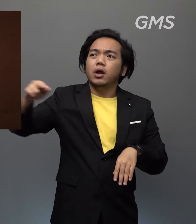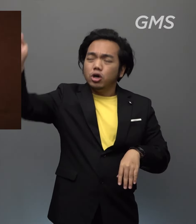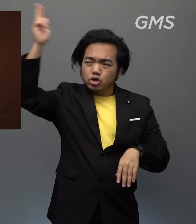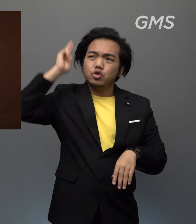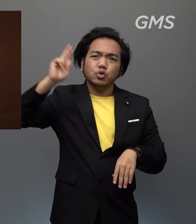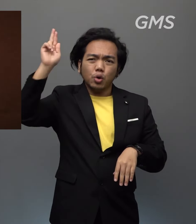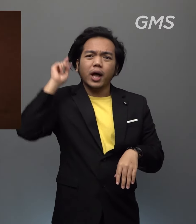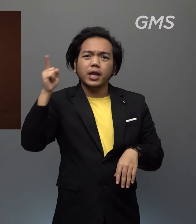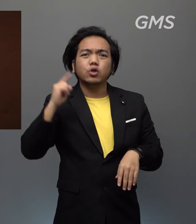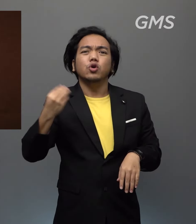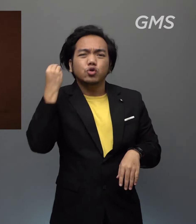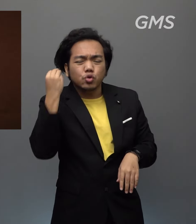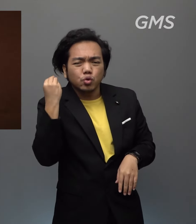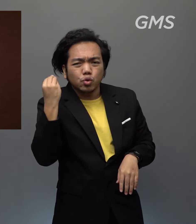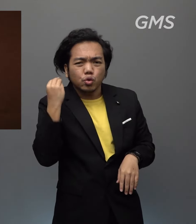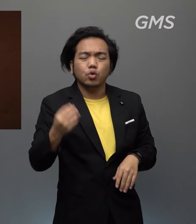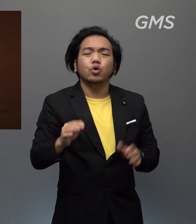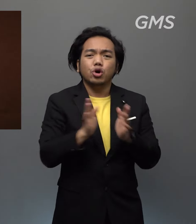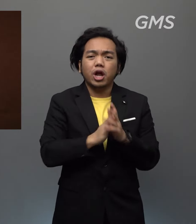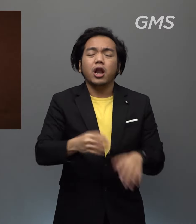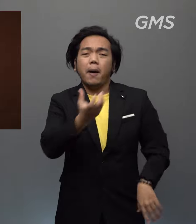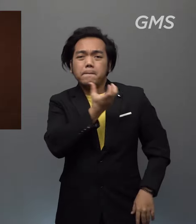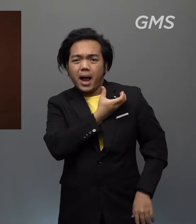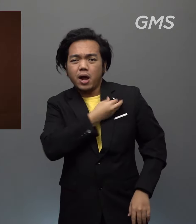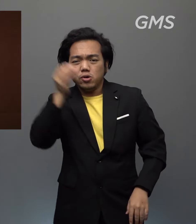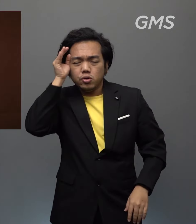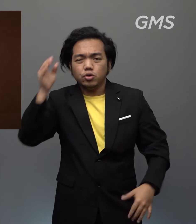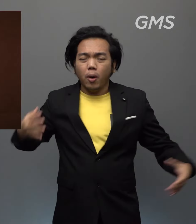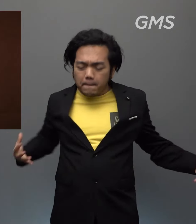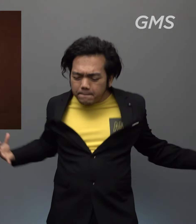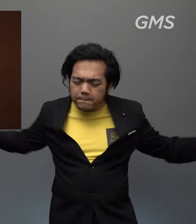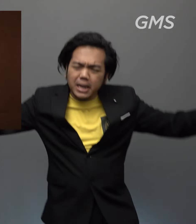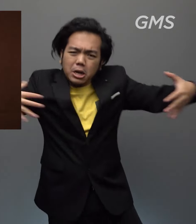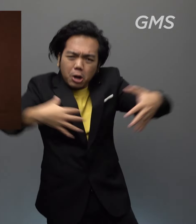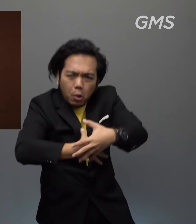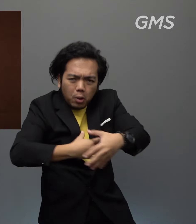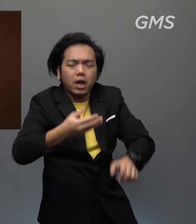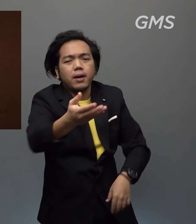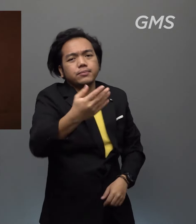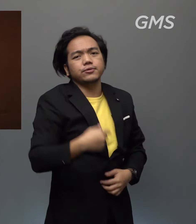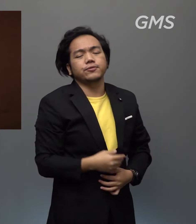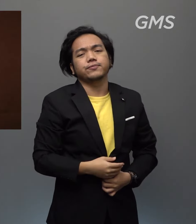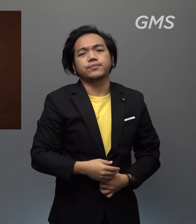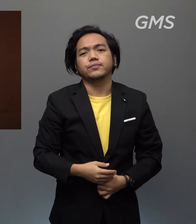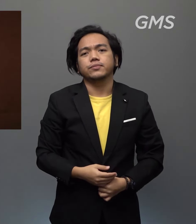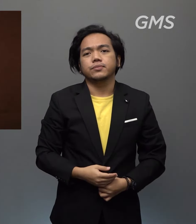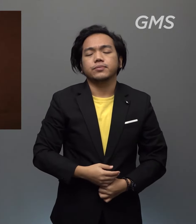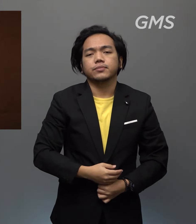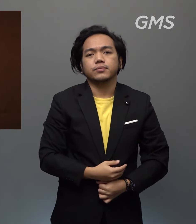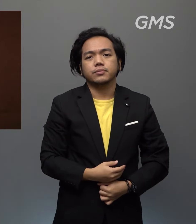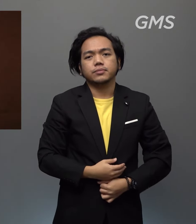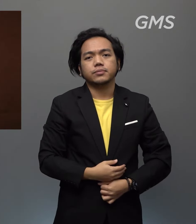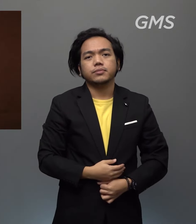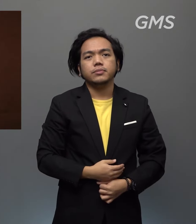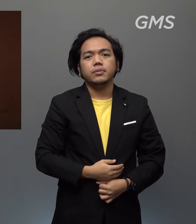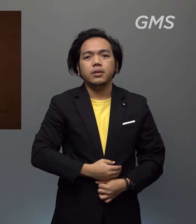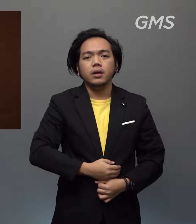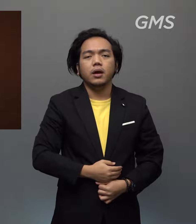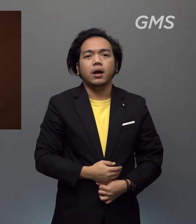untuk memelukmu. Ketika engkau ada di dalam kondisi keterpurukanmu seperti si bungsu yang kondisinya